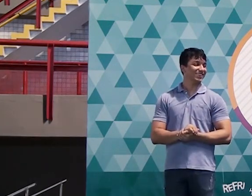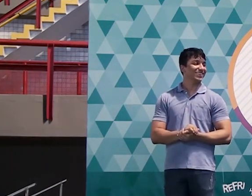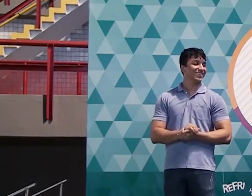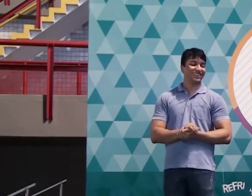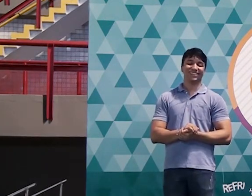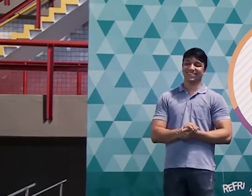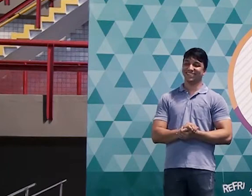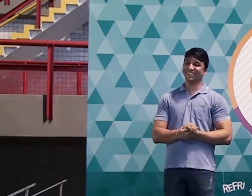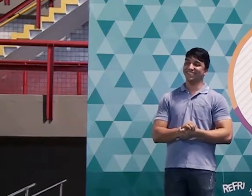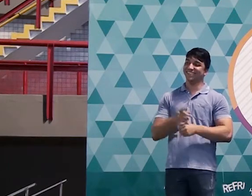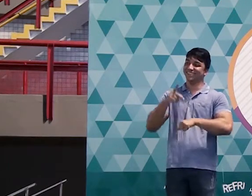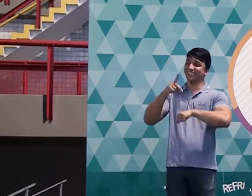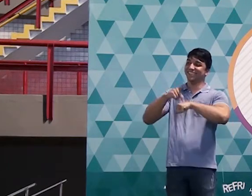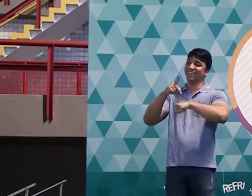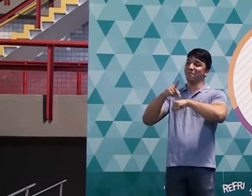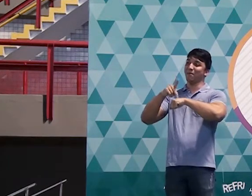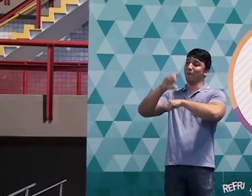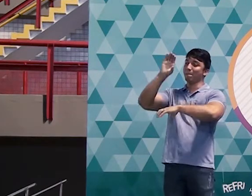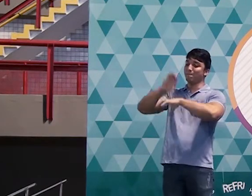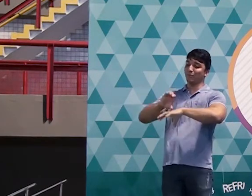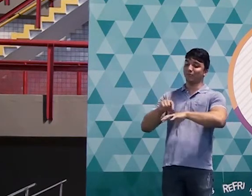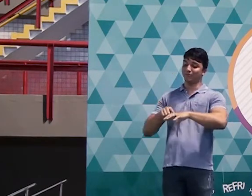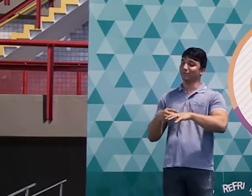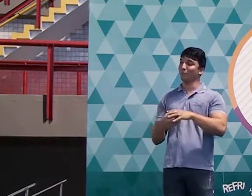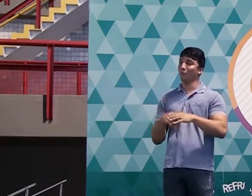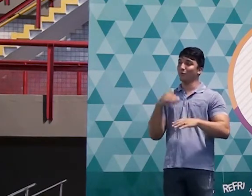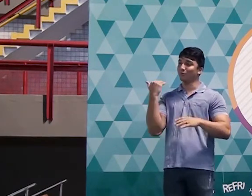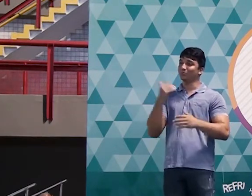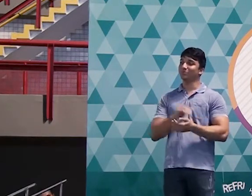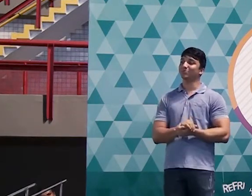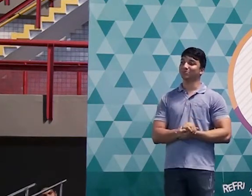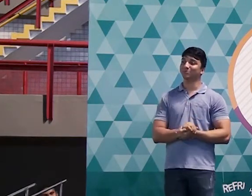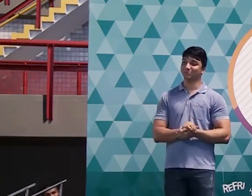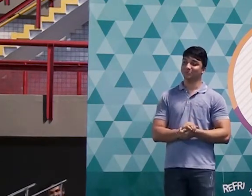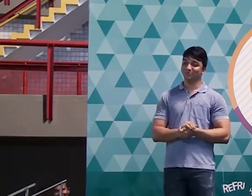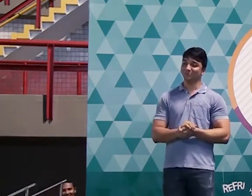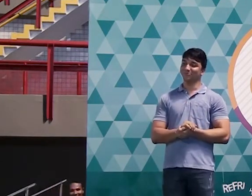Pedra no Kengo. Ok. Vou usar isso bastante agora.